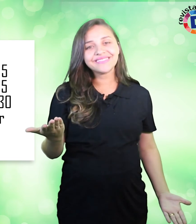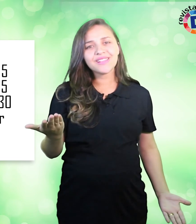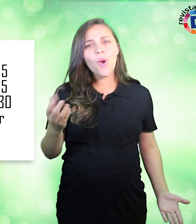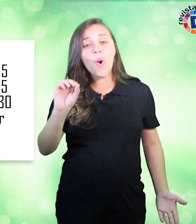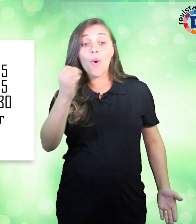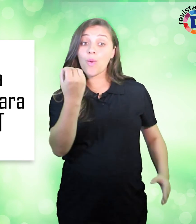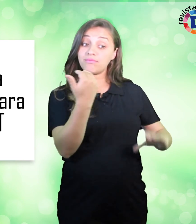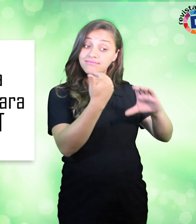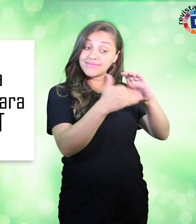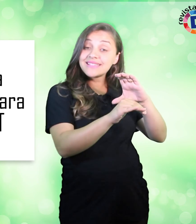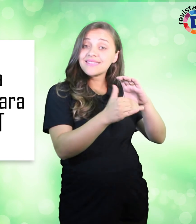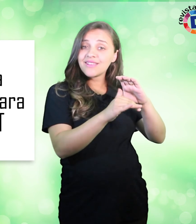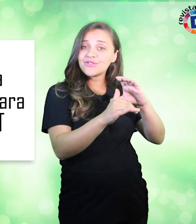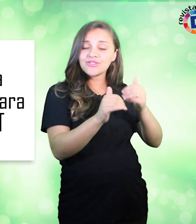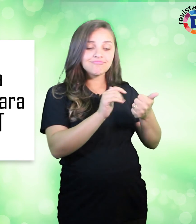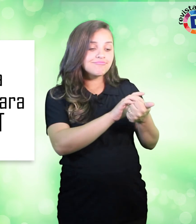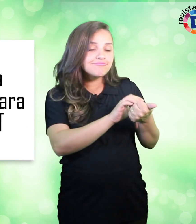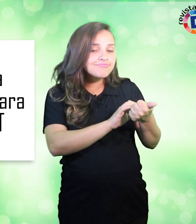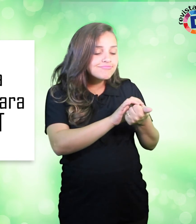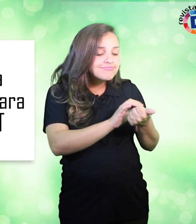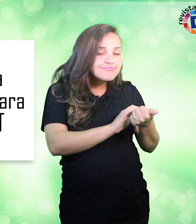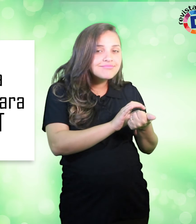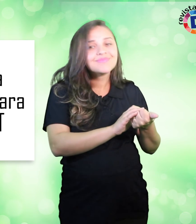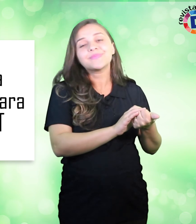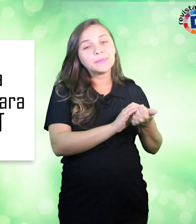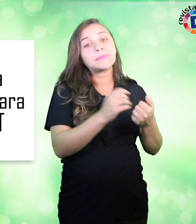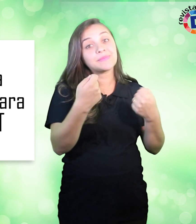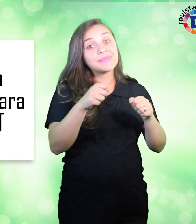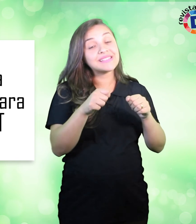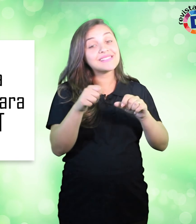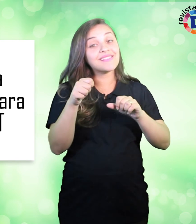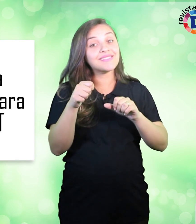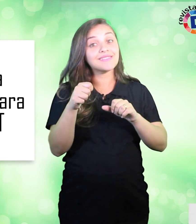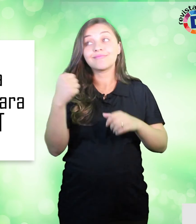SMS, envie uma mensagem de texto para